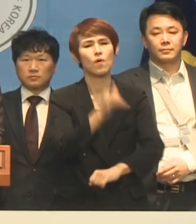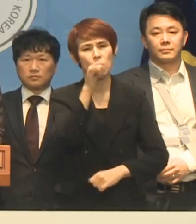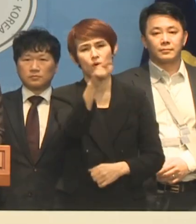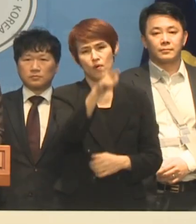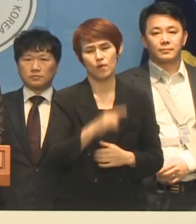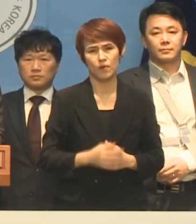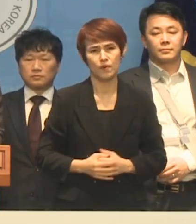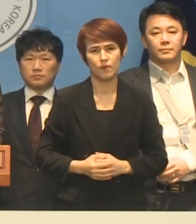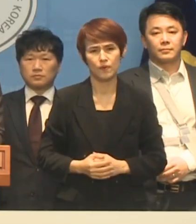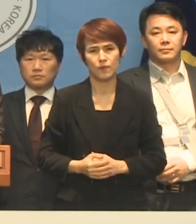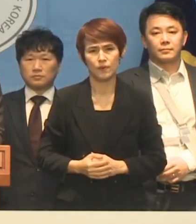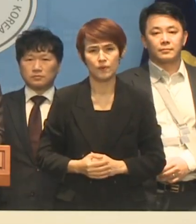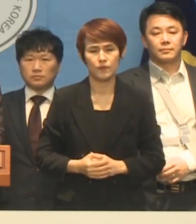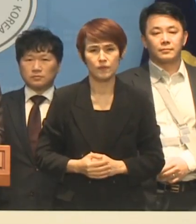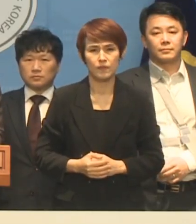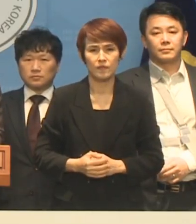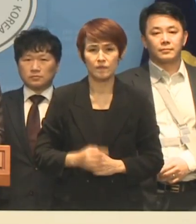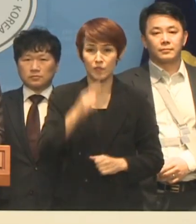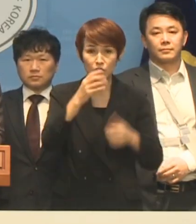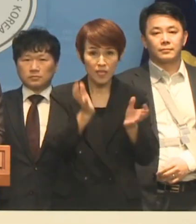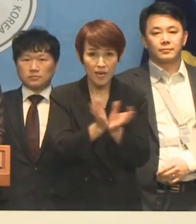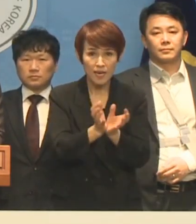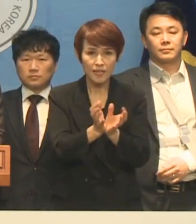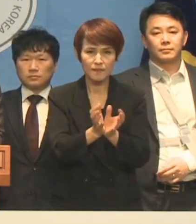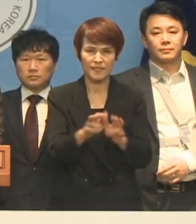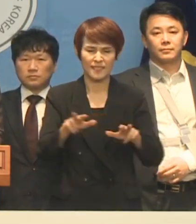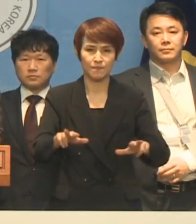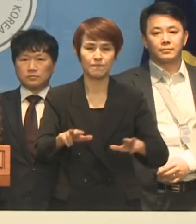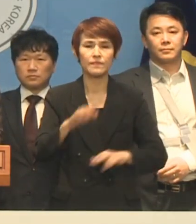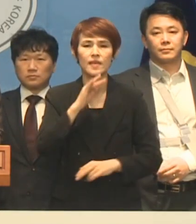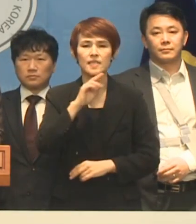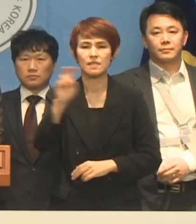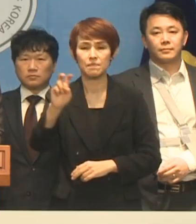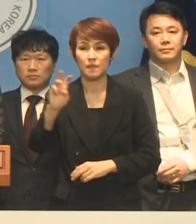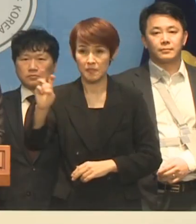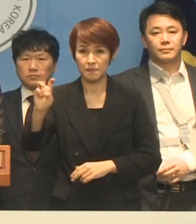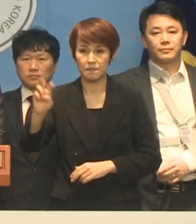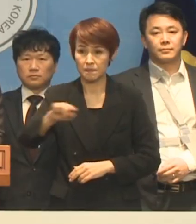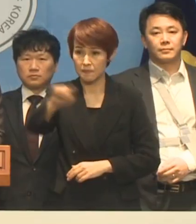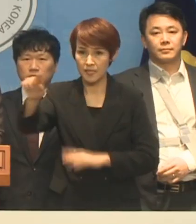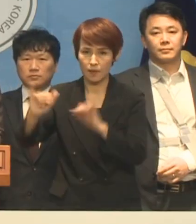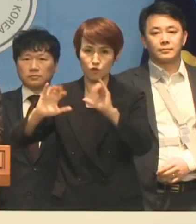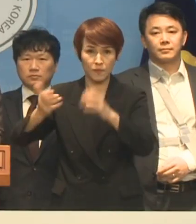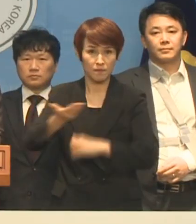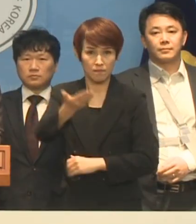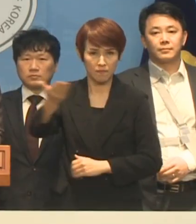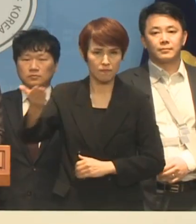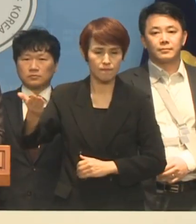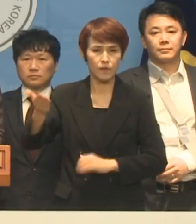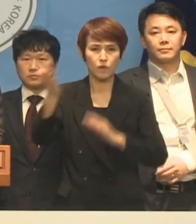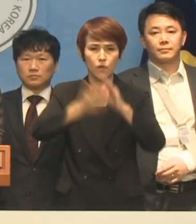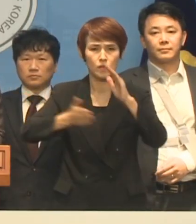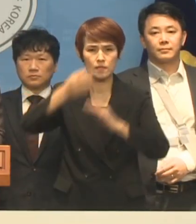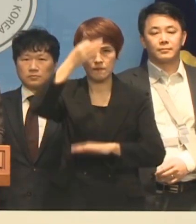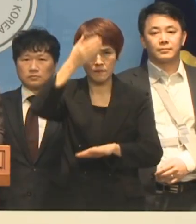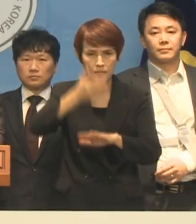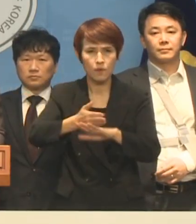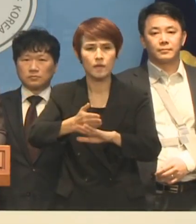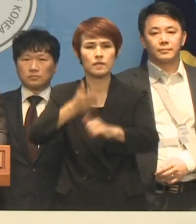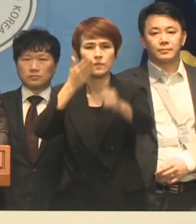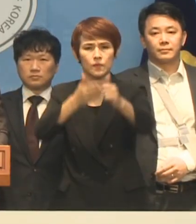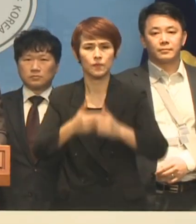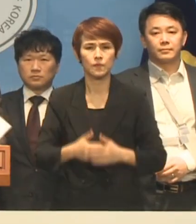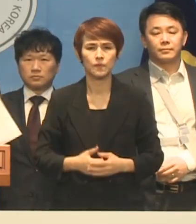없습니다. 민주당은 즉각 2030 세대와 국민 앞에 공식 사과해야